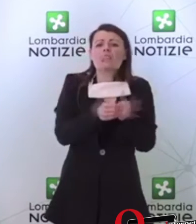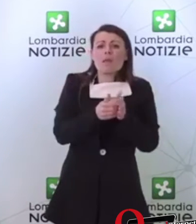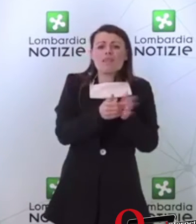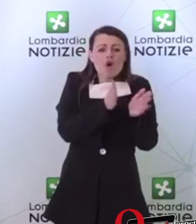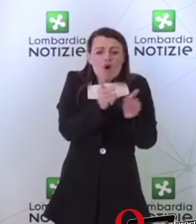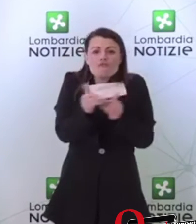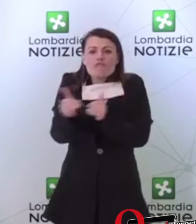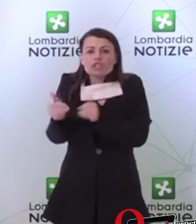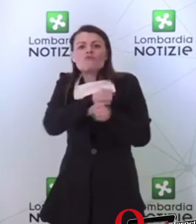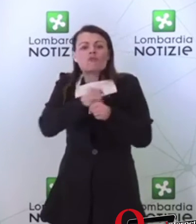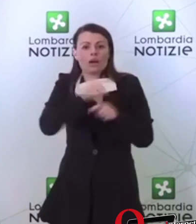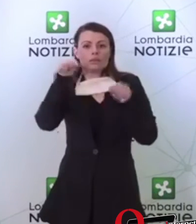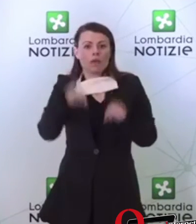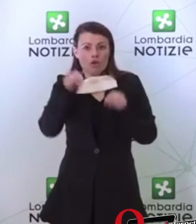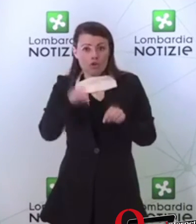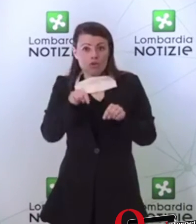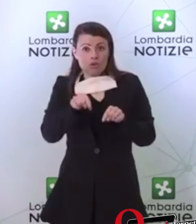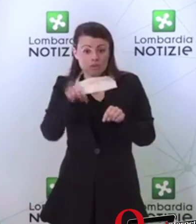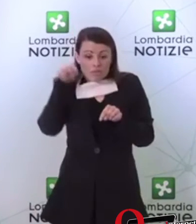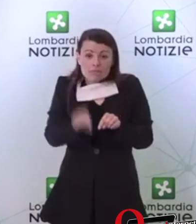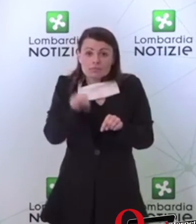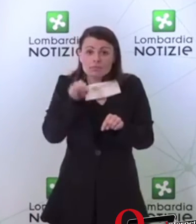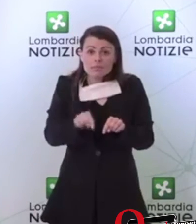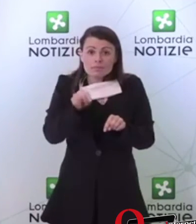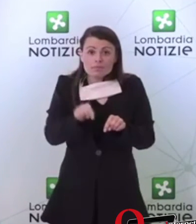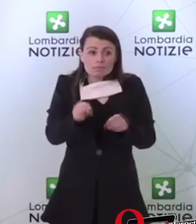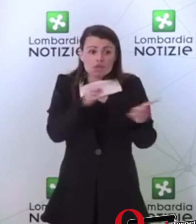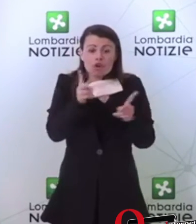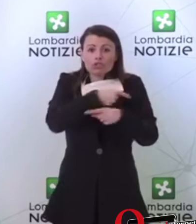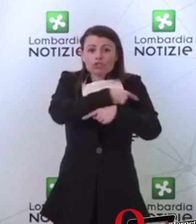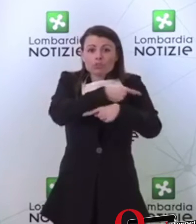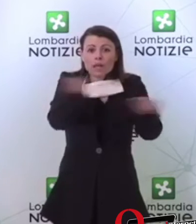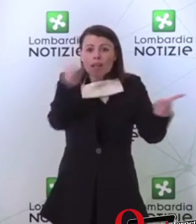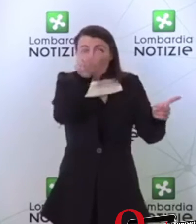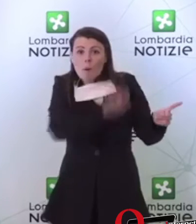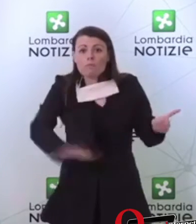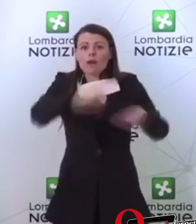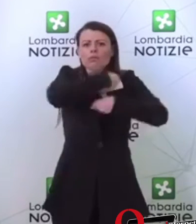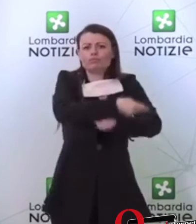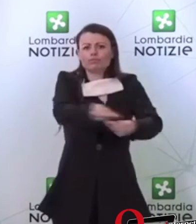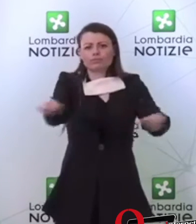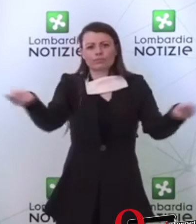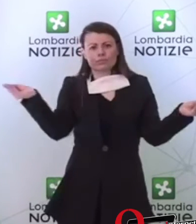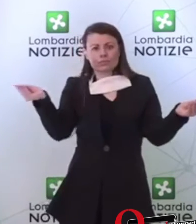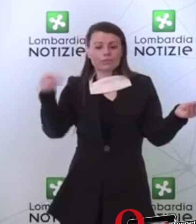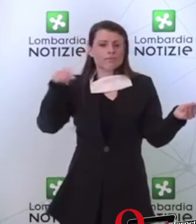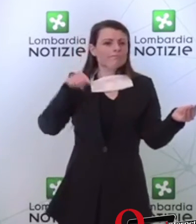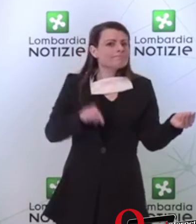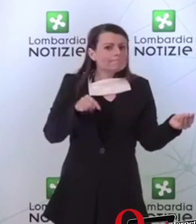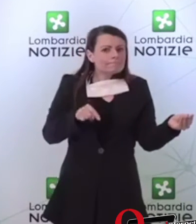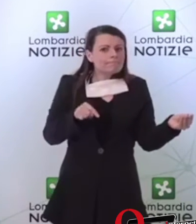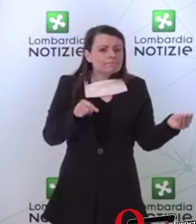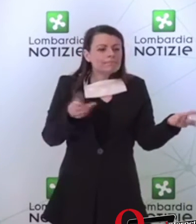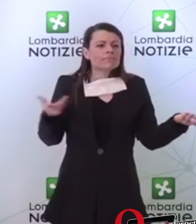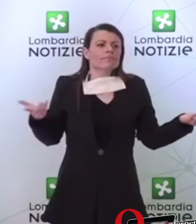di farmaco che verranno distribuiti agli ospedali lombardi. Un'altra, un'ennesima, per la